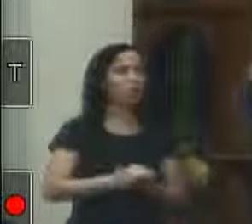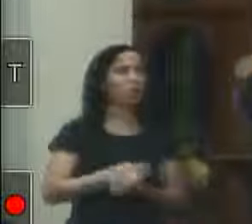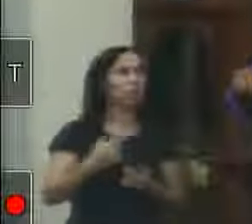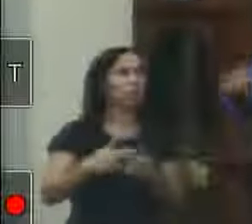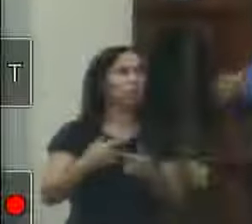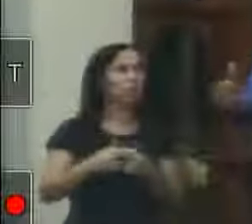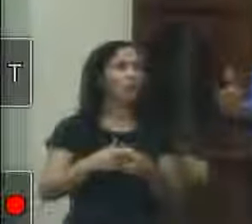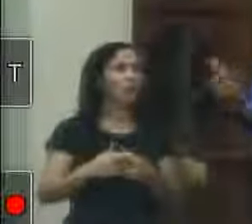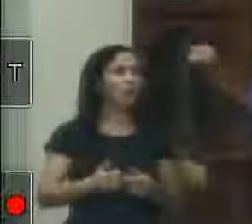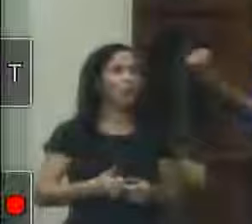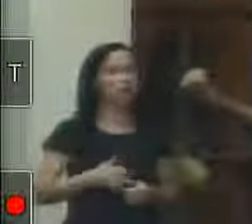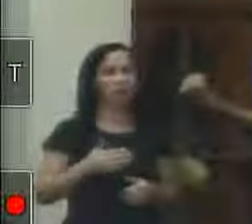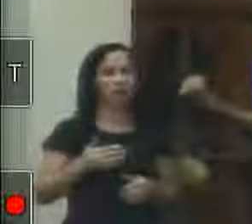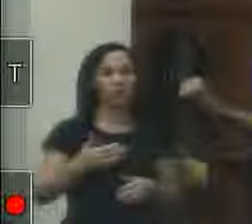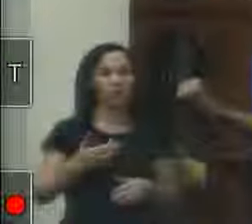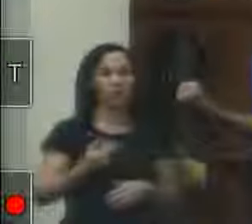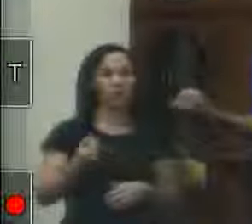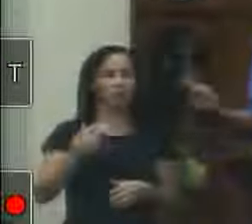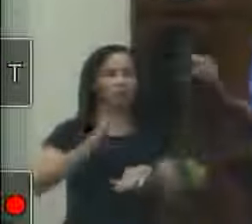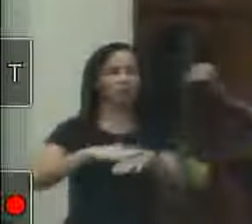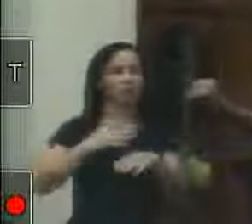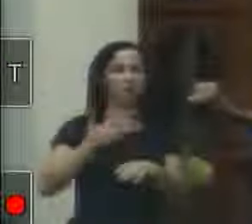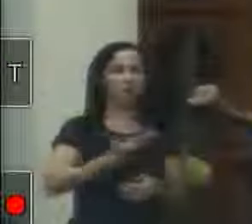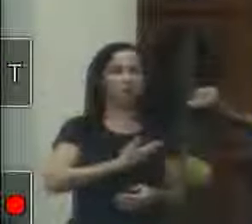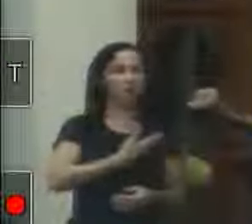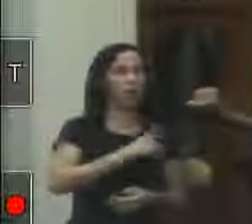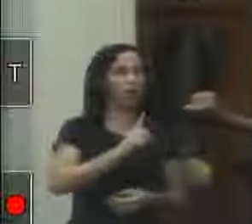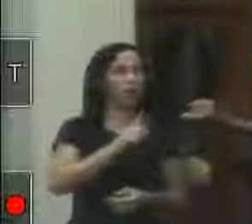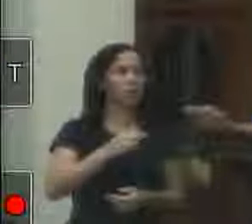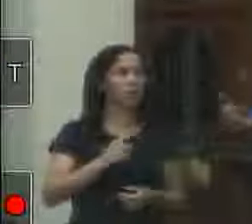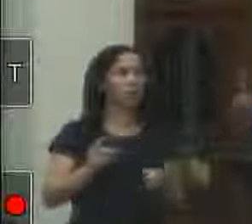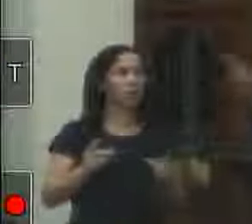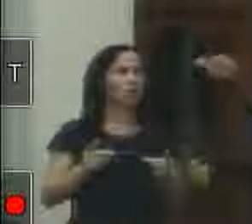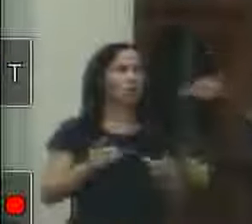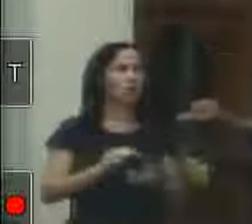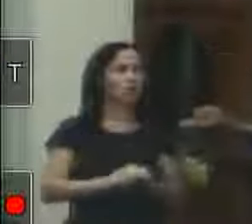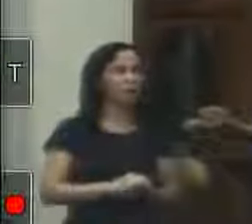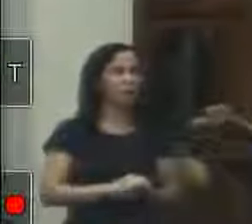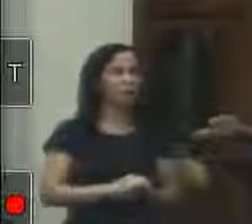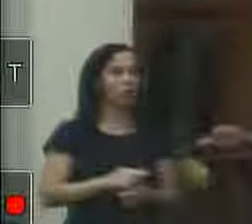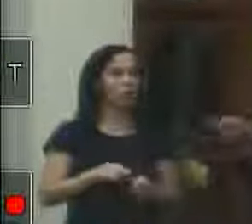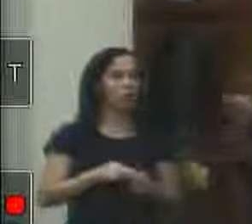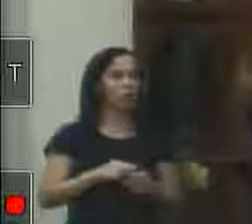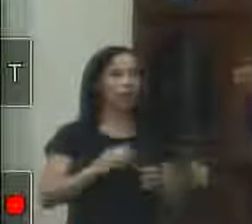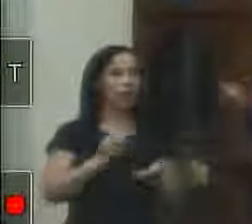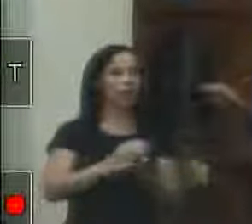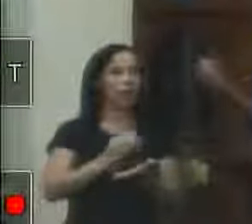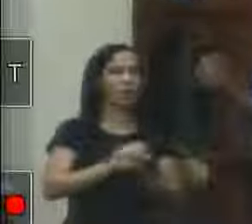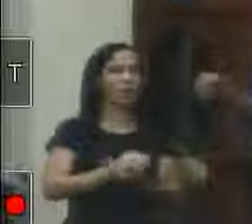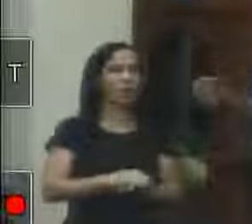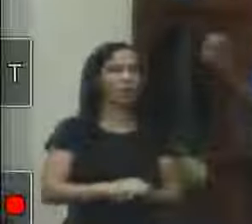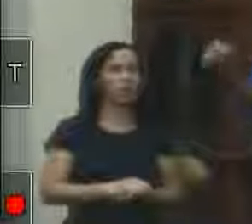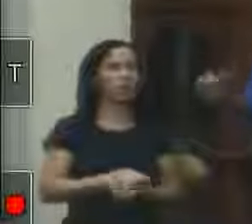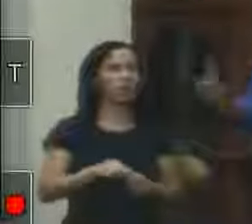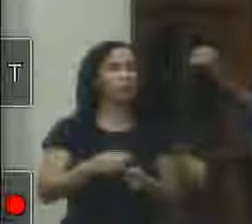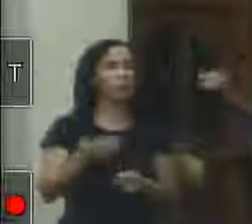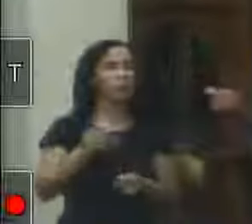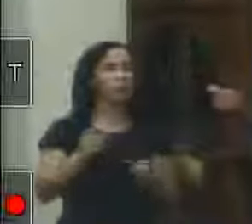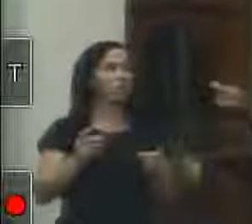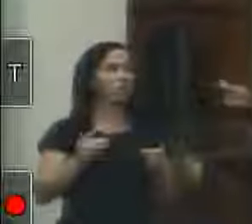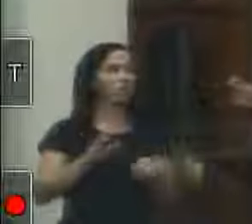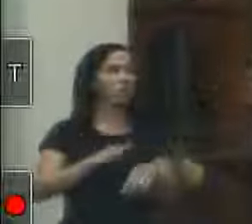querendo passar o colega dele que está do lado, que não está vendendo garrafa, não está vendendo no copo, e ele quer vender para ganhar mais